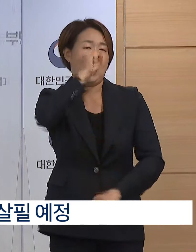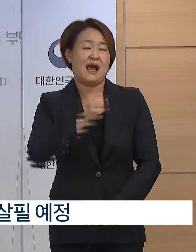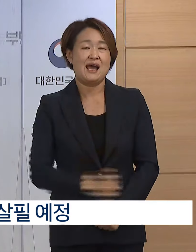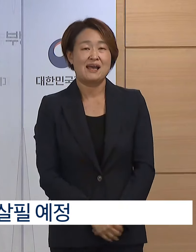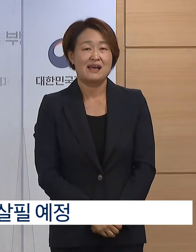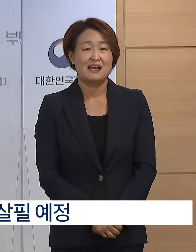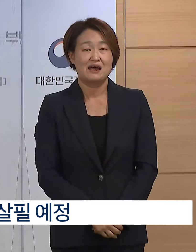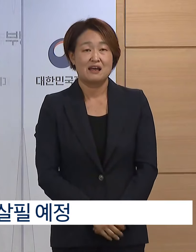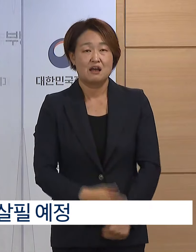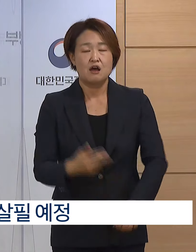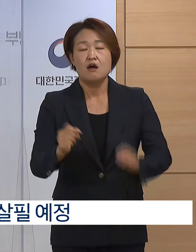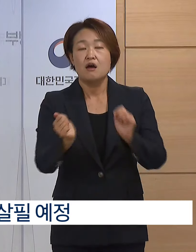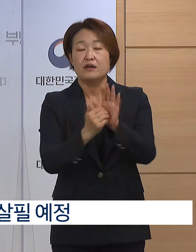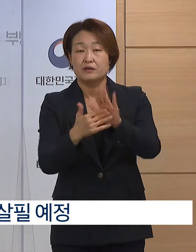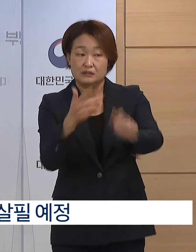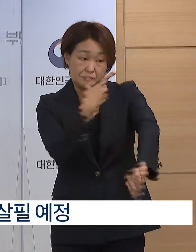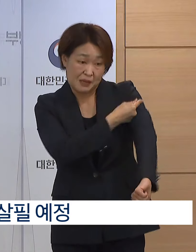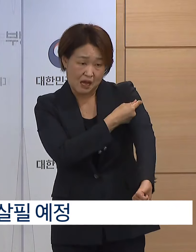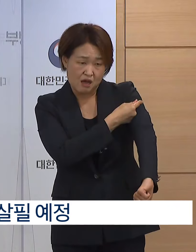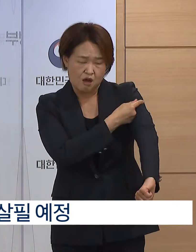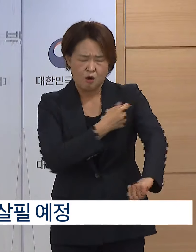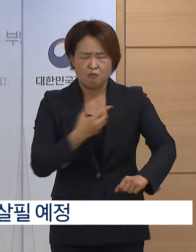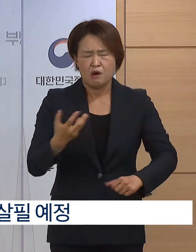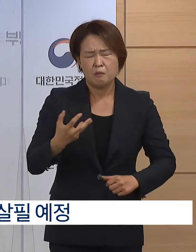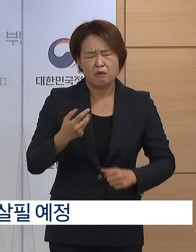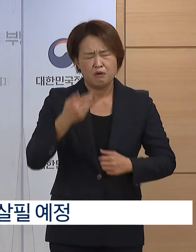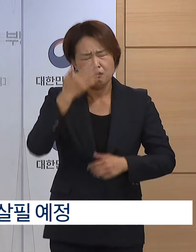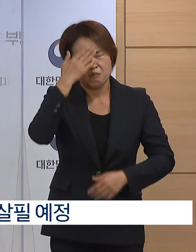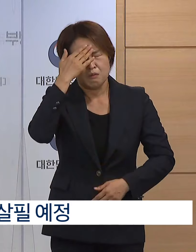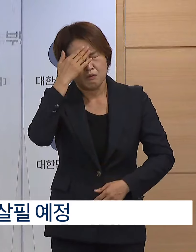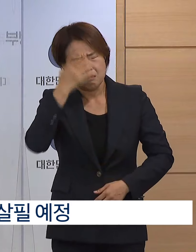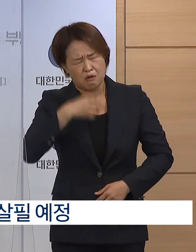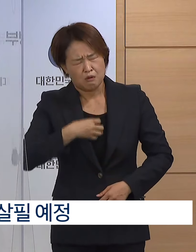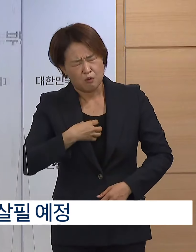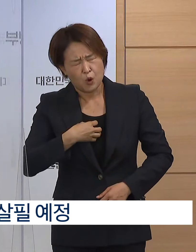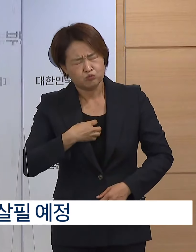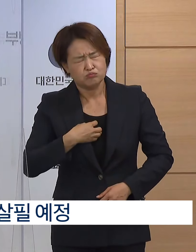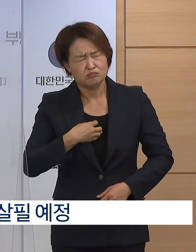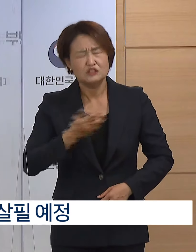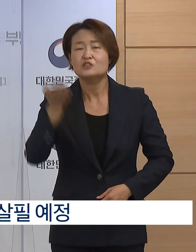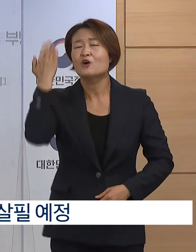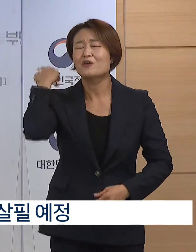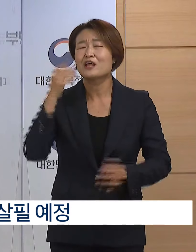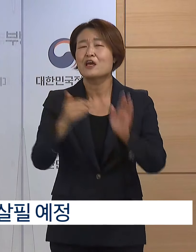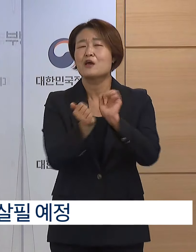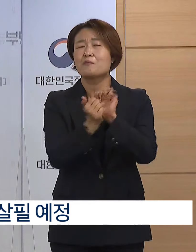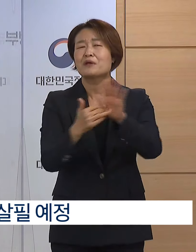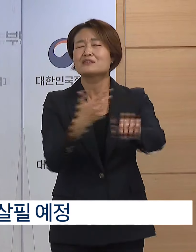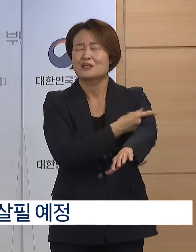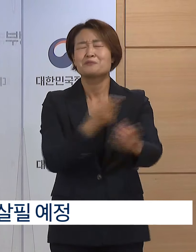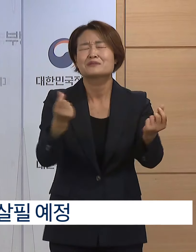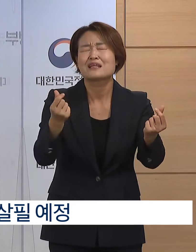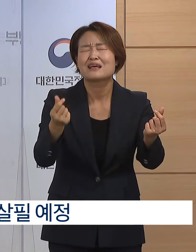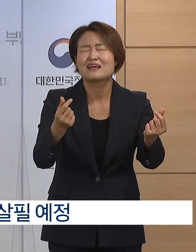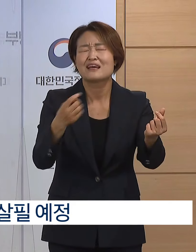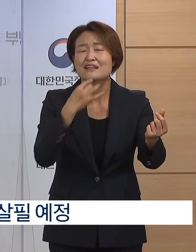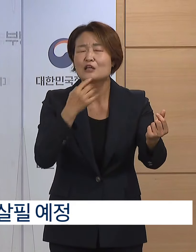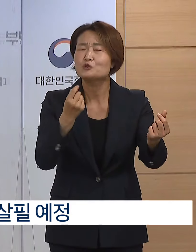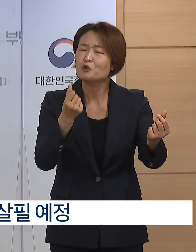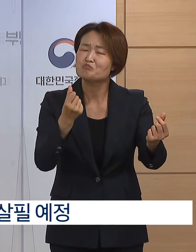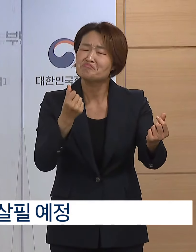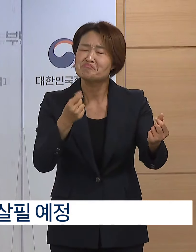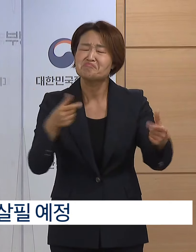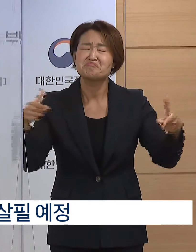이상 반응의 경우 기존 백신과 주요 증상은 유사하며 빈도는 더 낮은 것으로